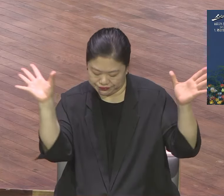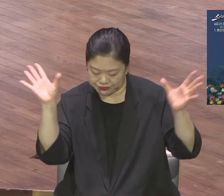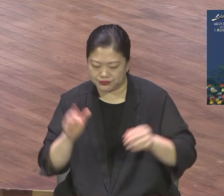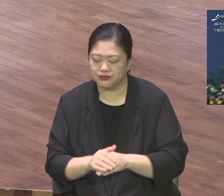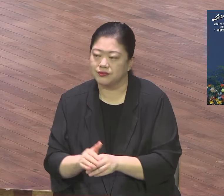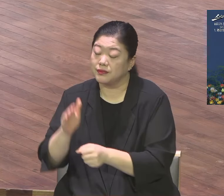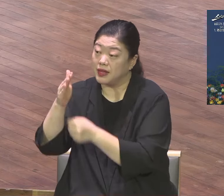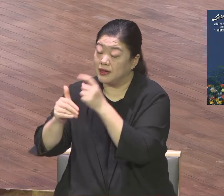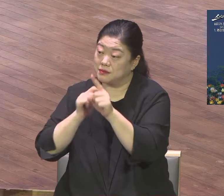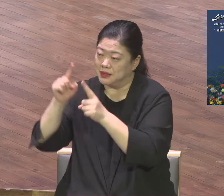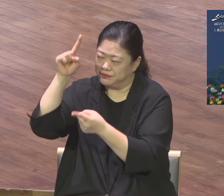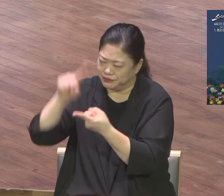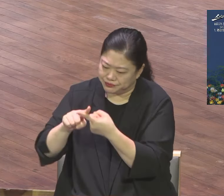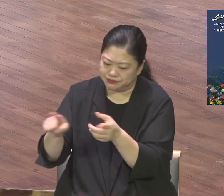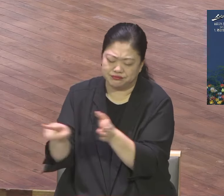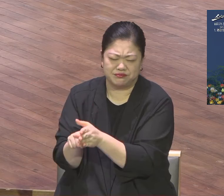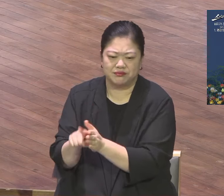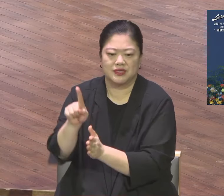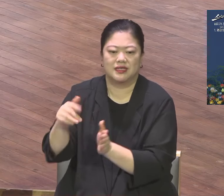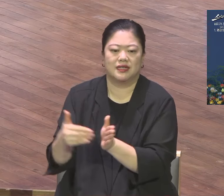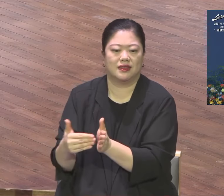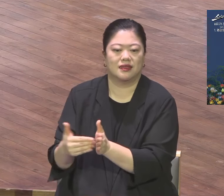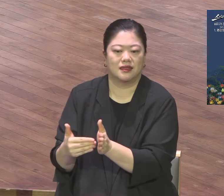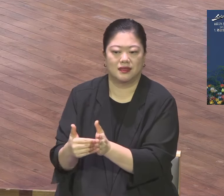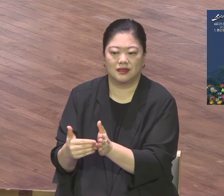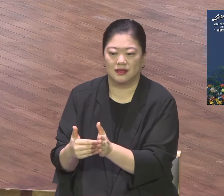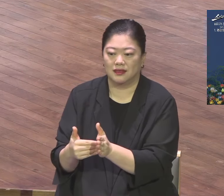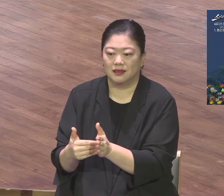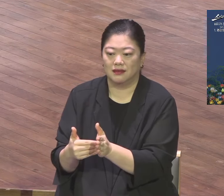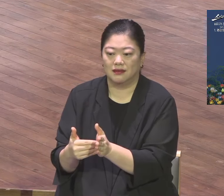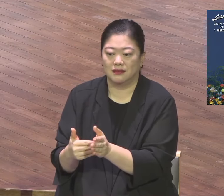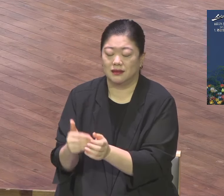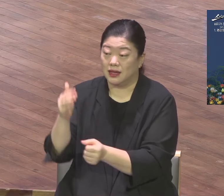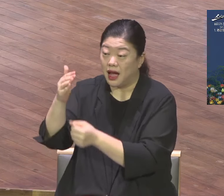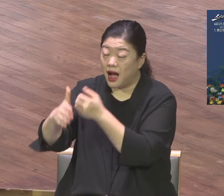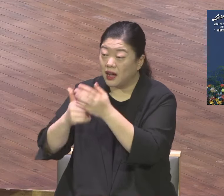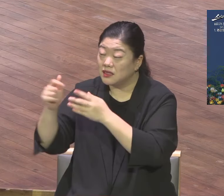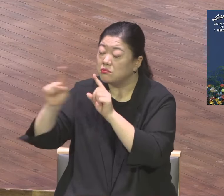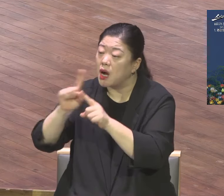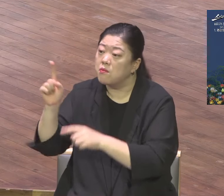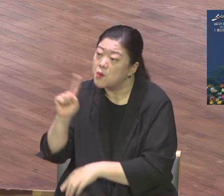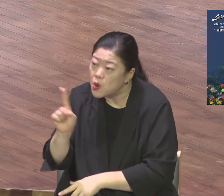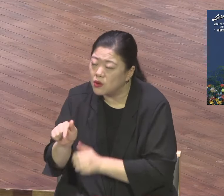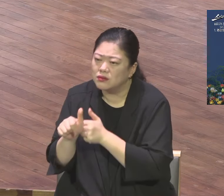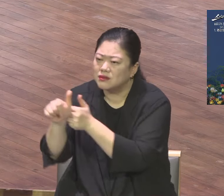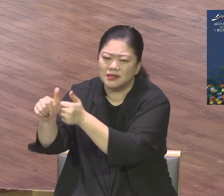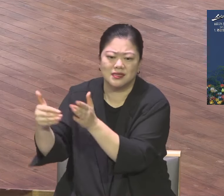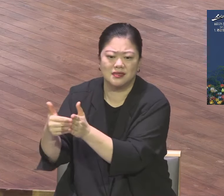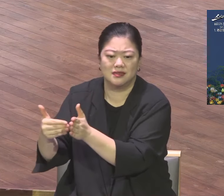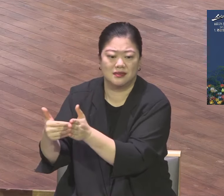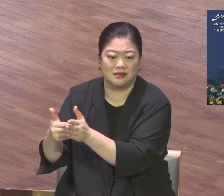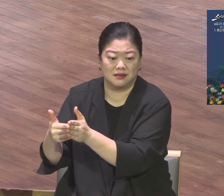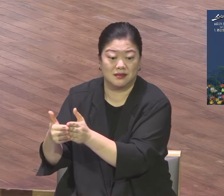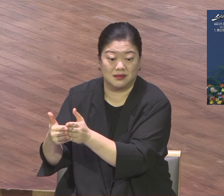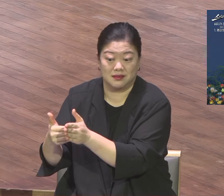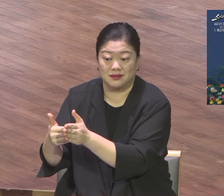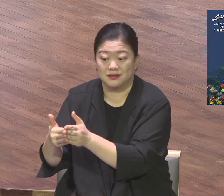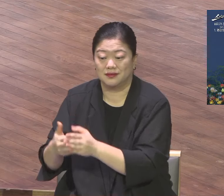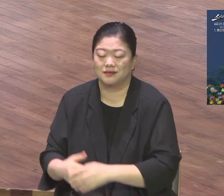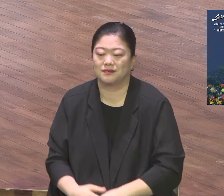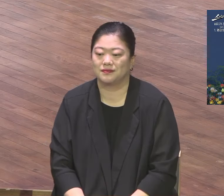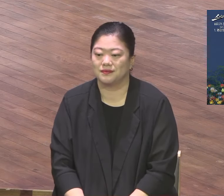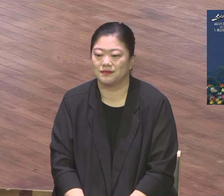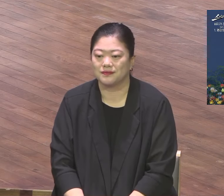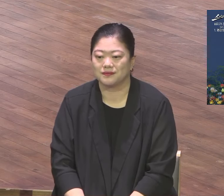확고부동한 마음을 가진 믿음의 사람이 되라는 거예요.